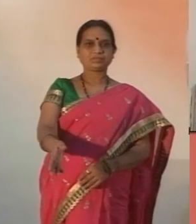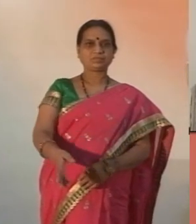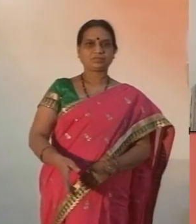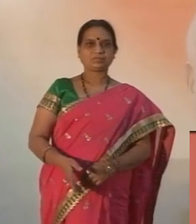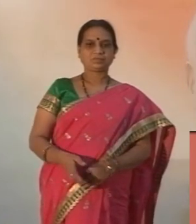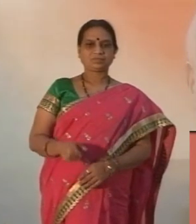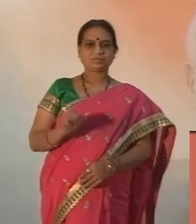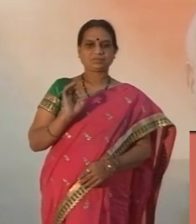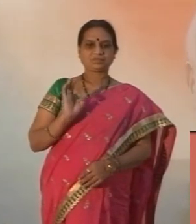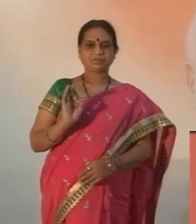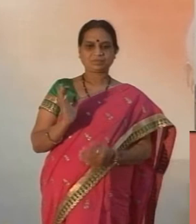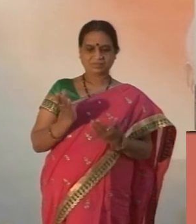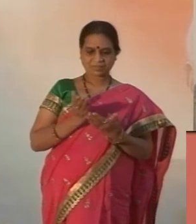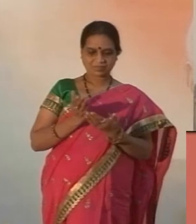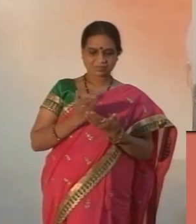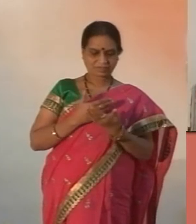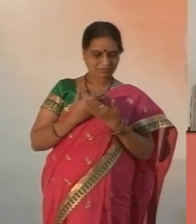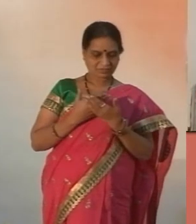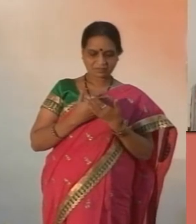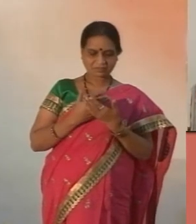अच्छी किताबें पढ़ें,